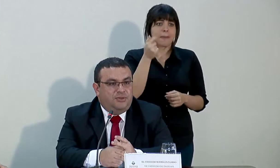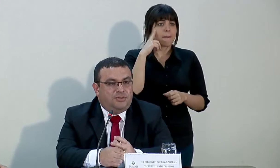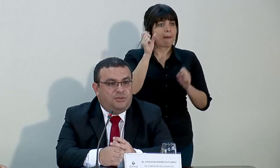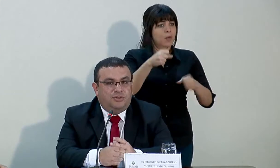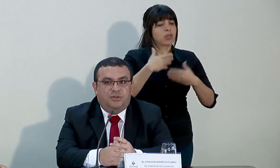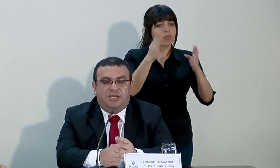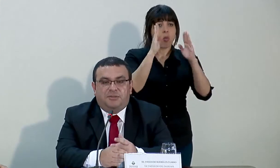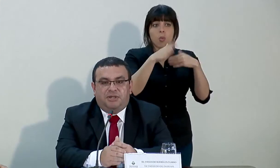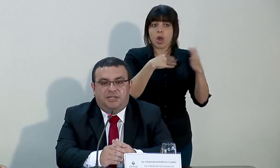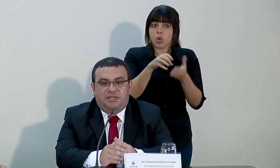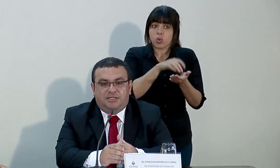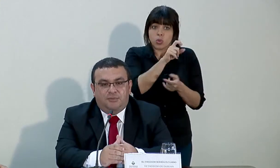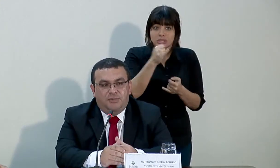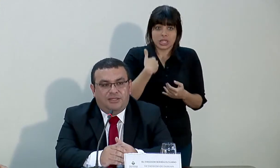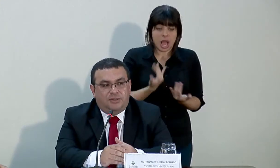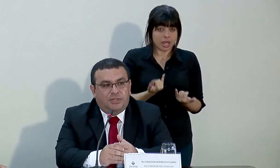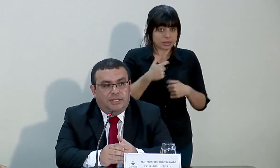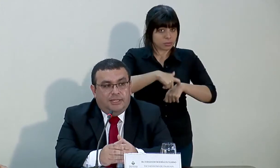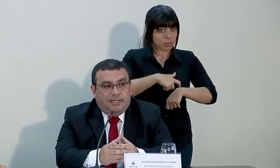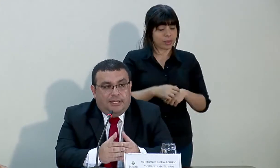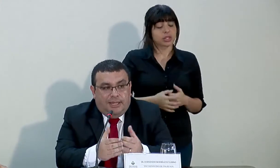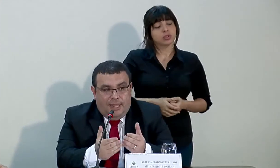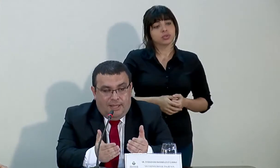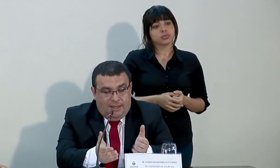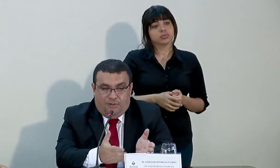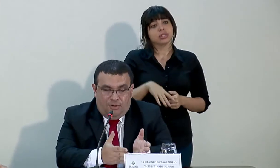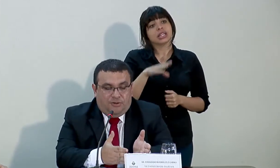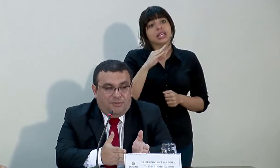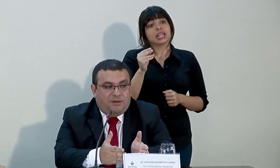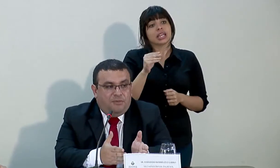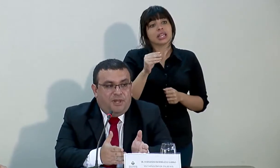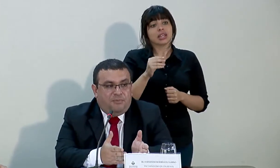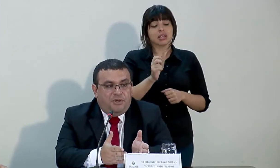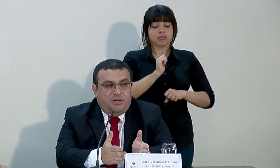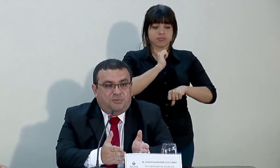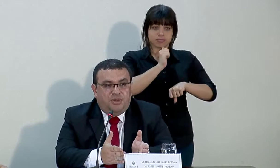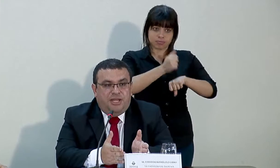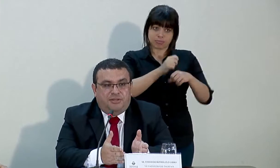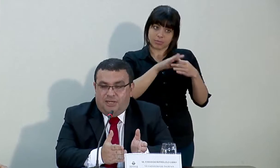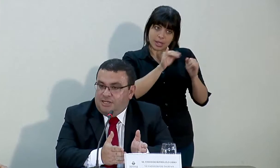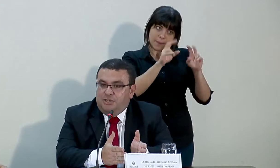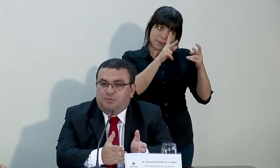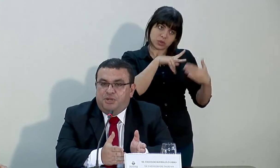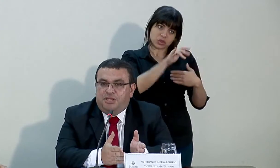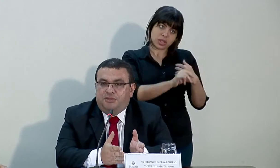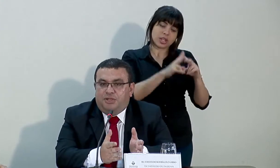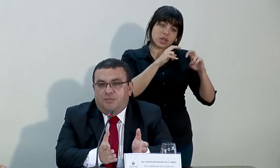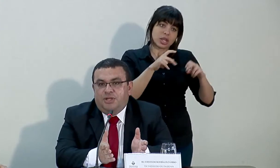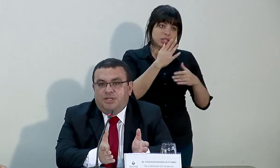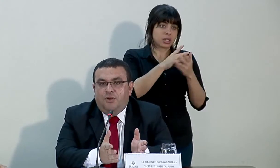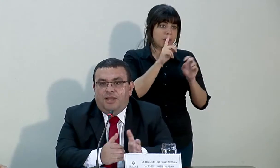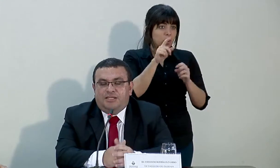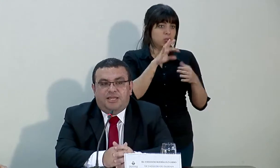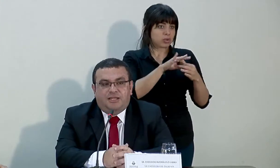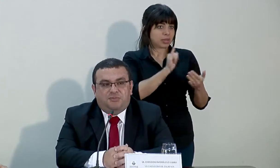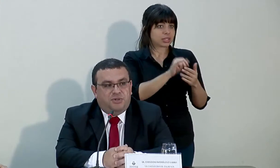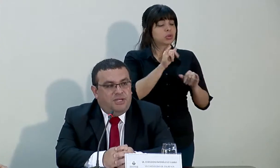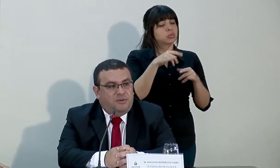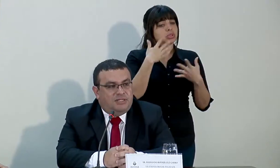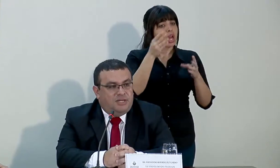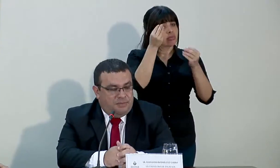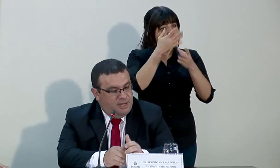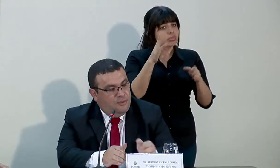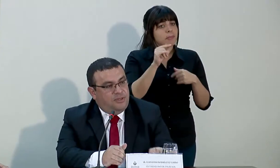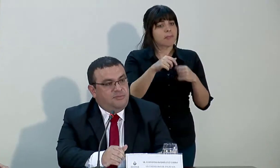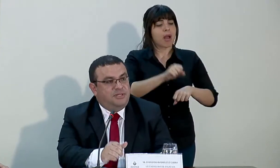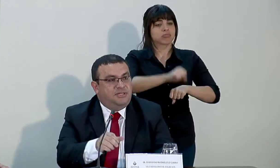atender dudas o consultas a partir de este momento, dentro del marco de los proyectos, del análisis de los proyectos. Como les digo, van a estar